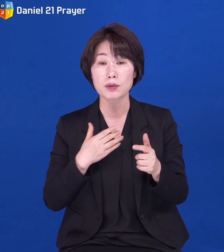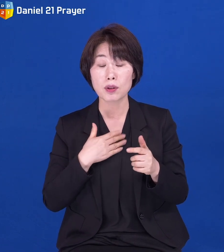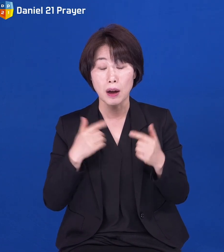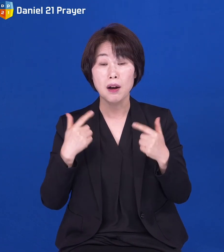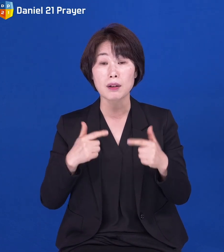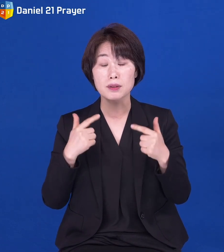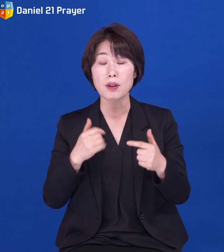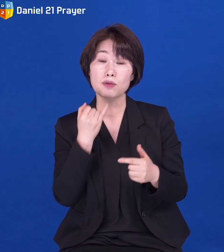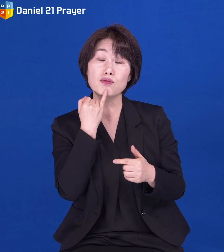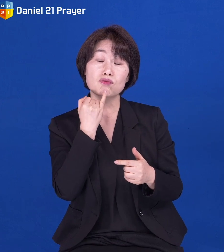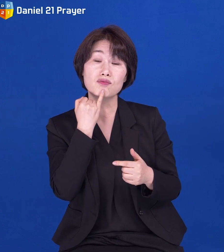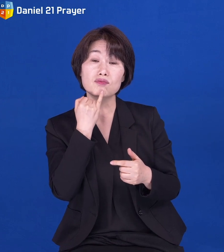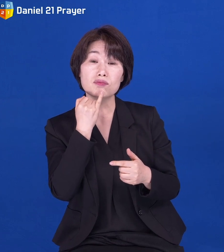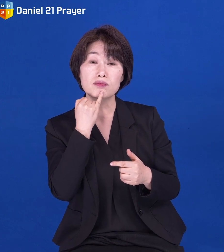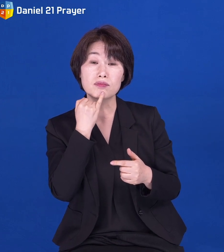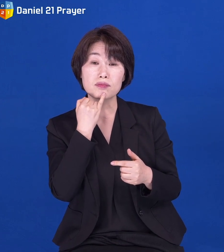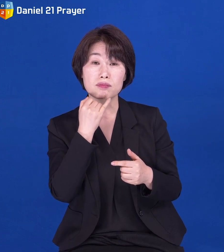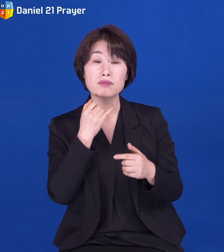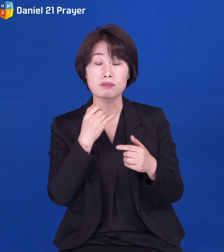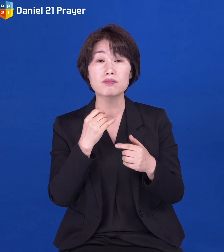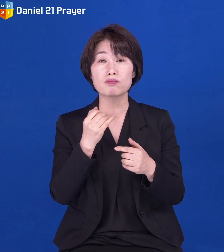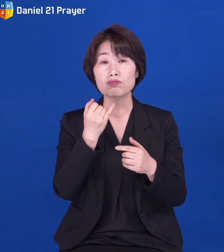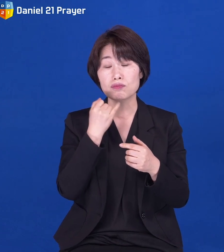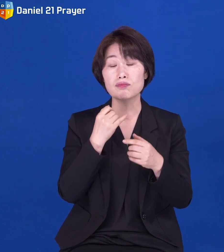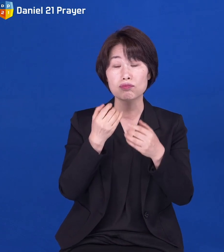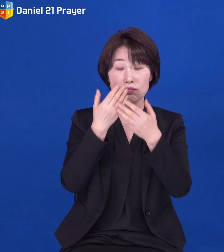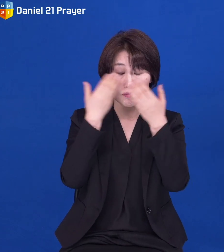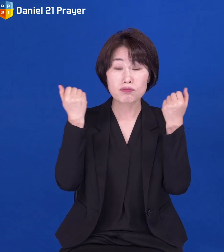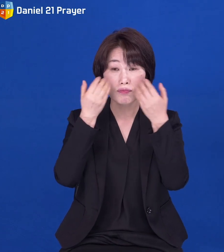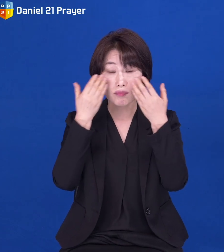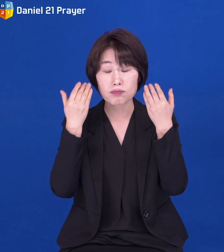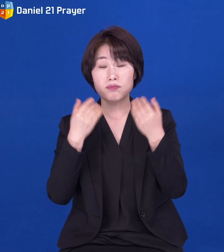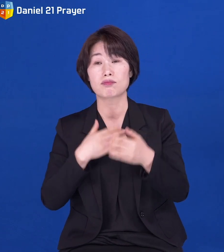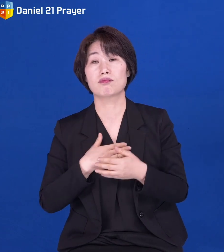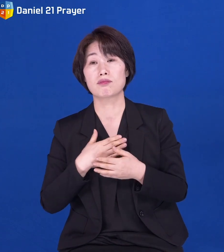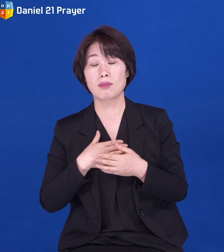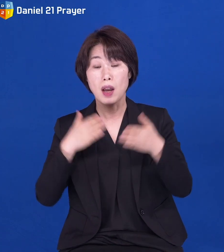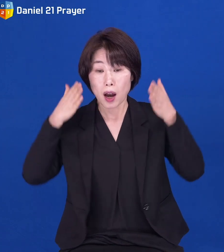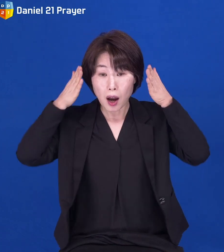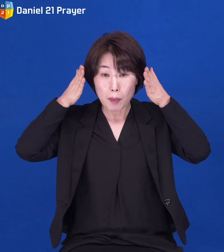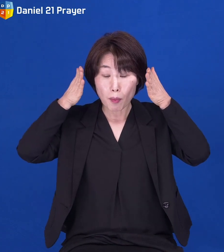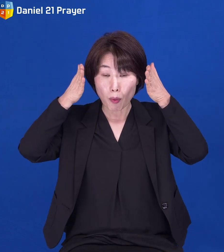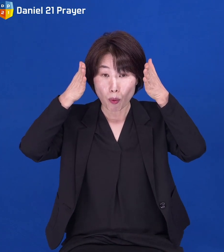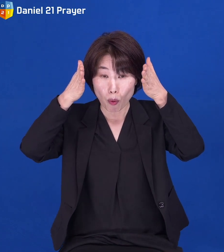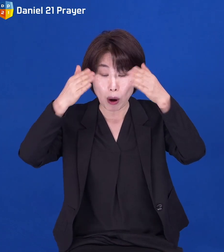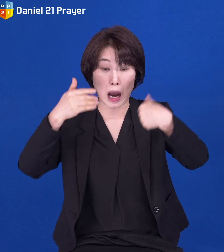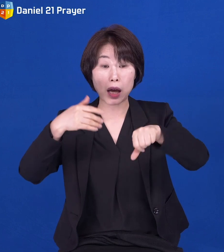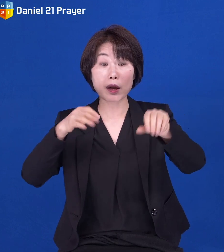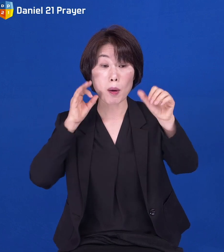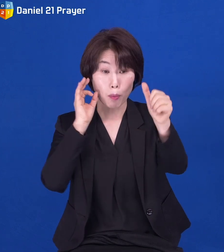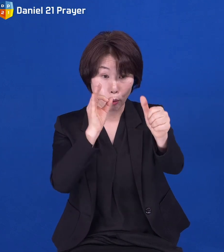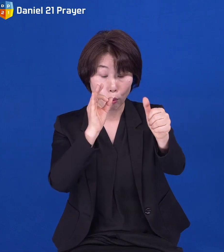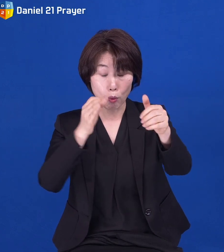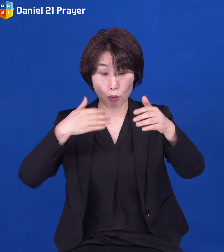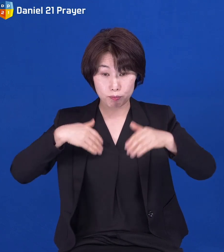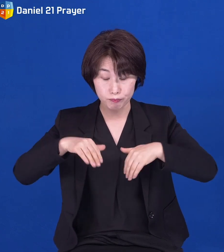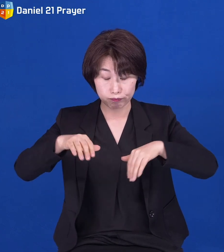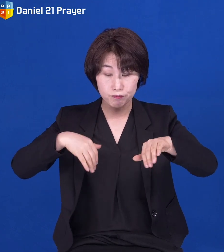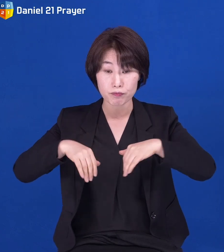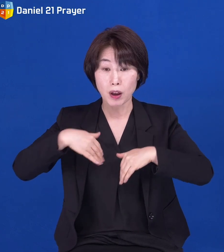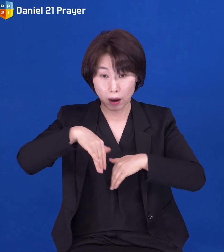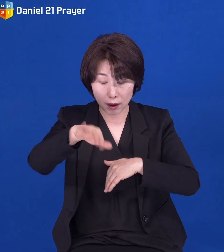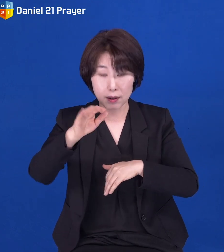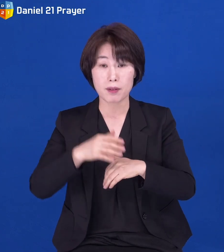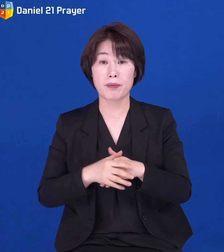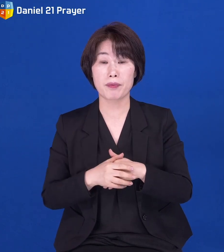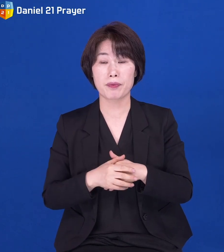그냥 앞만 보고 가요. 사람들 쳐다봐도 그냥 앞만 보고 가요. 이렇게 얘기하거든요. 진짜 앞만 보고 가요. 미니만 보고. 그렇기 때문에 주변을 신경 안 쓰기 때문에 저를